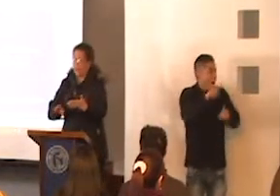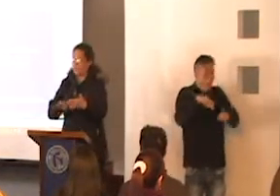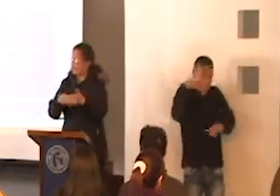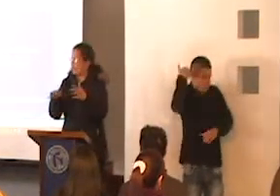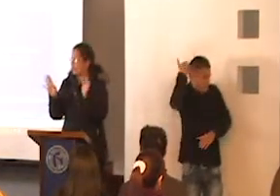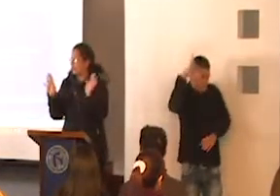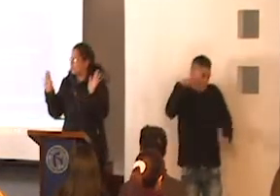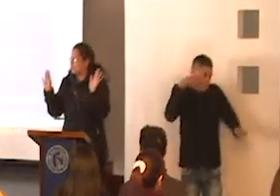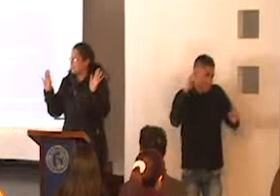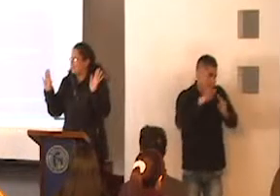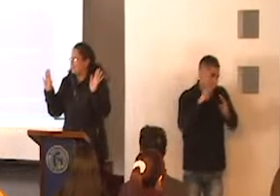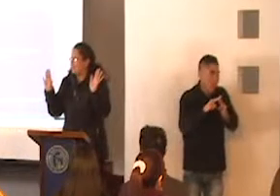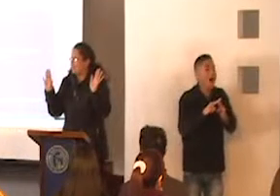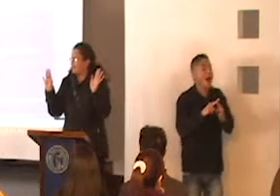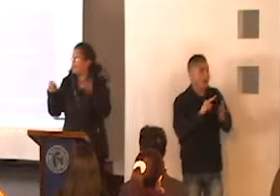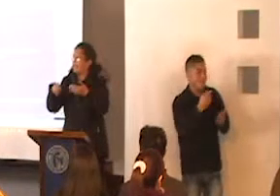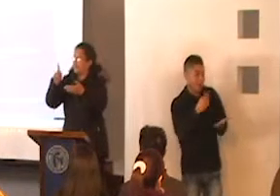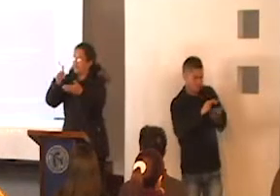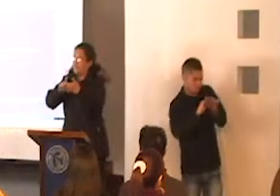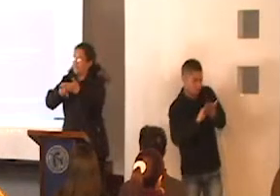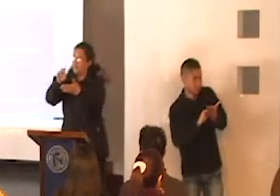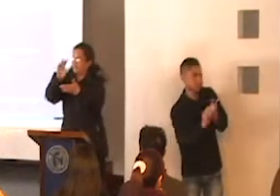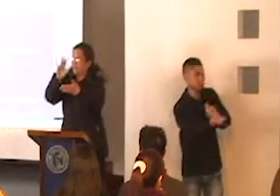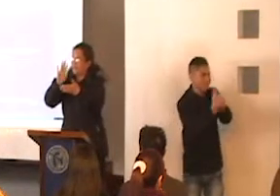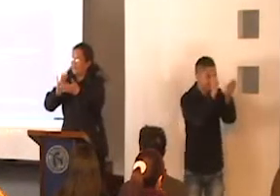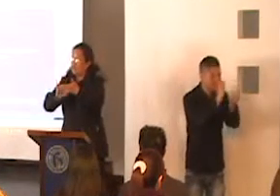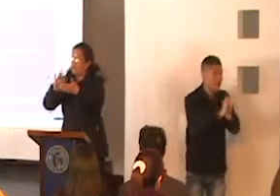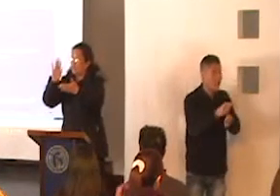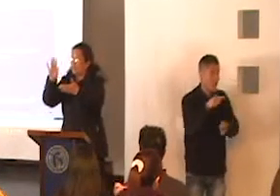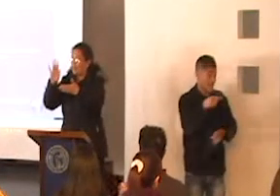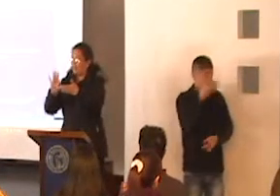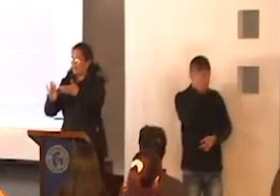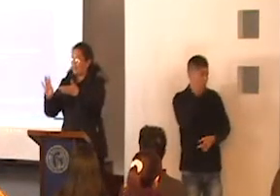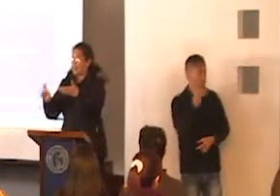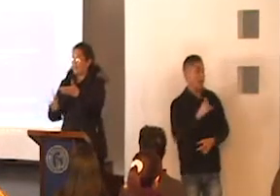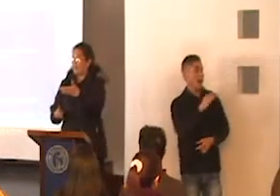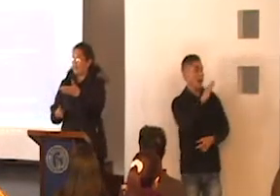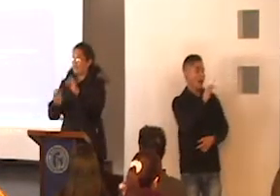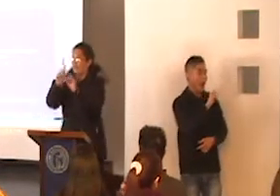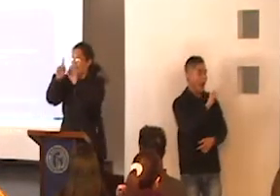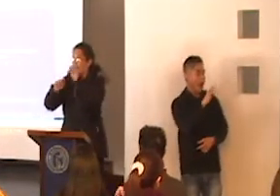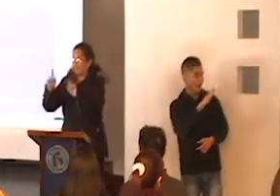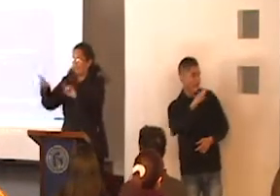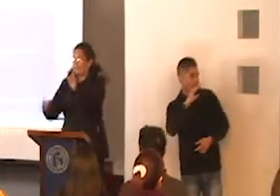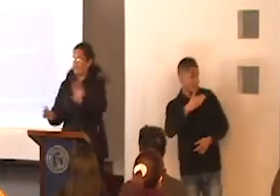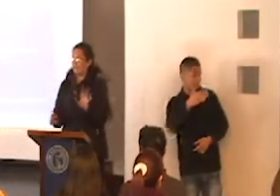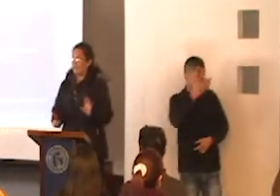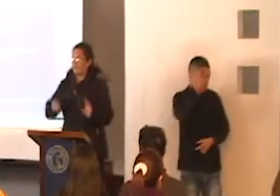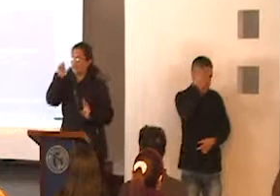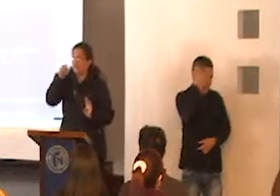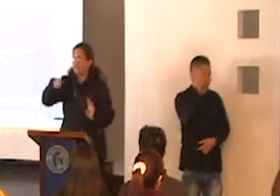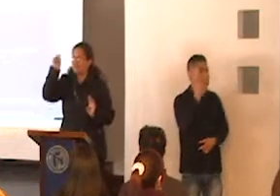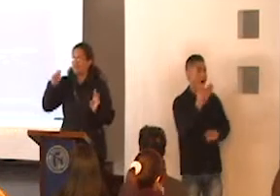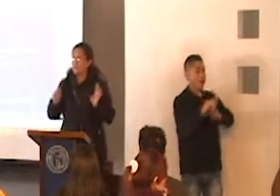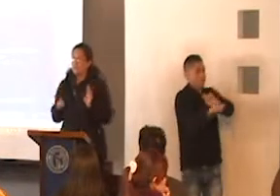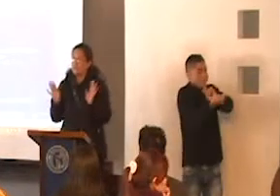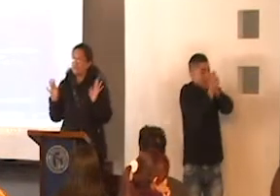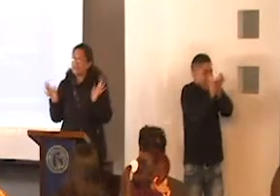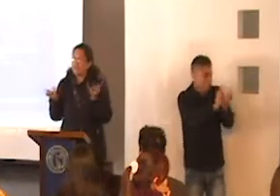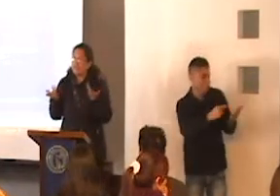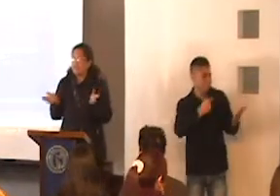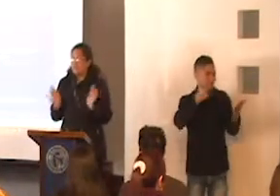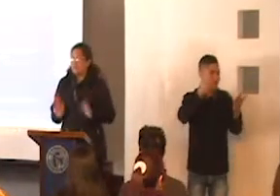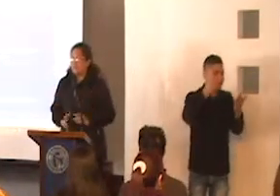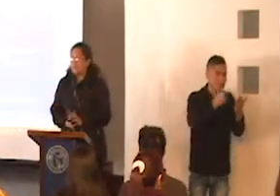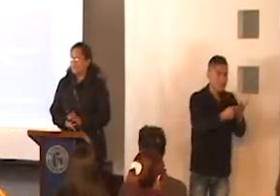miraba ahí qué era, entonces ya se sabe el abecedario. Entonces lo que hicimos fue en el orden que tenía que tocar las notas, colocarle el abecedario. Entonces él